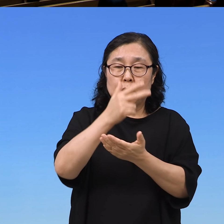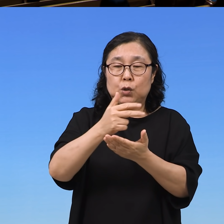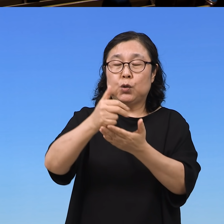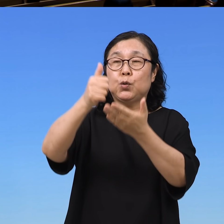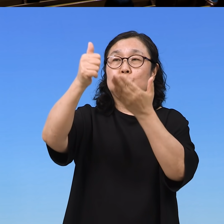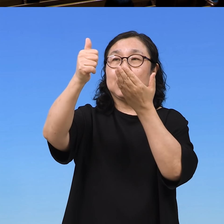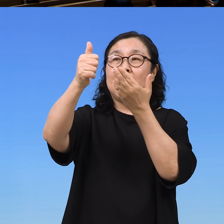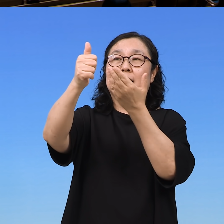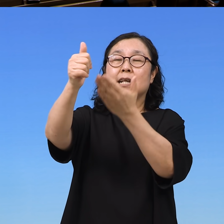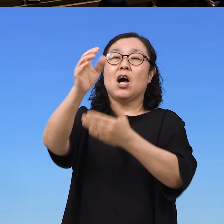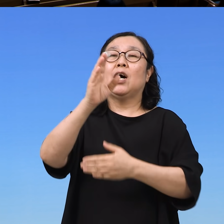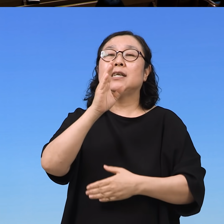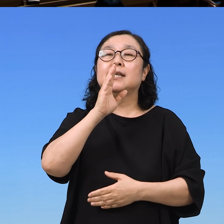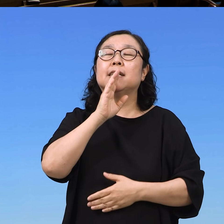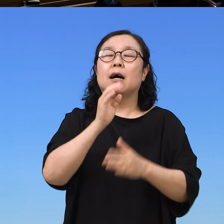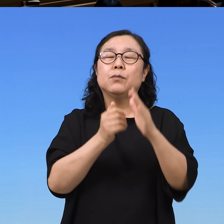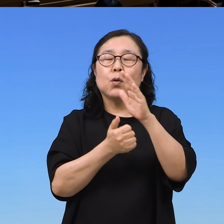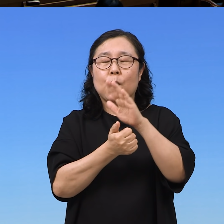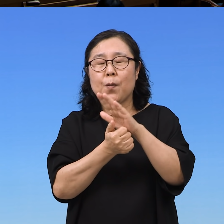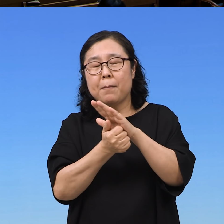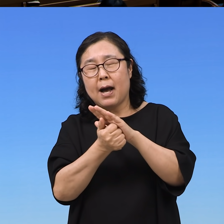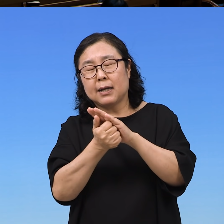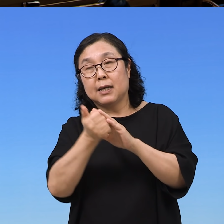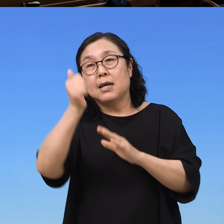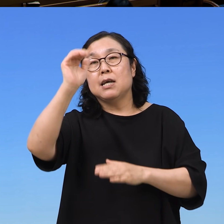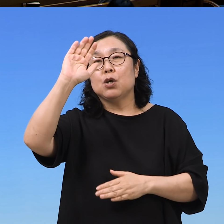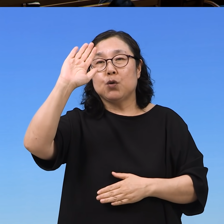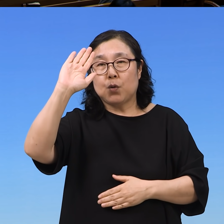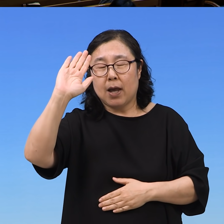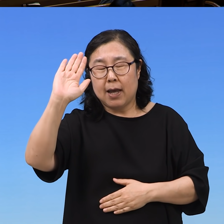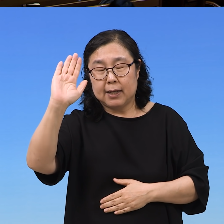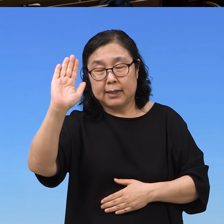주께서 참 소망이 되심이라.